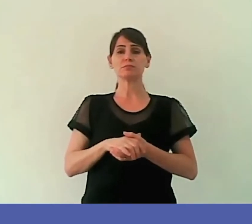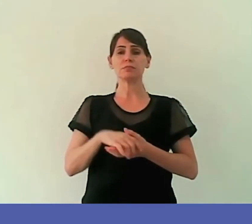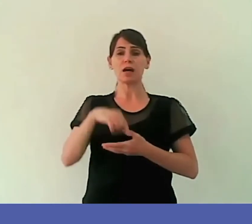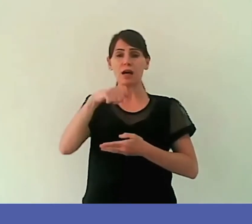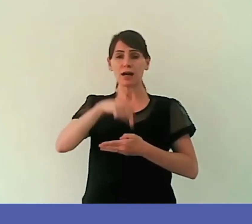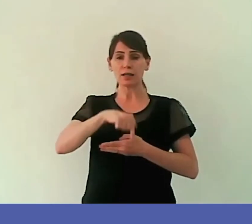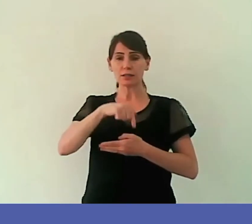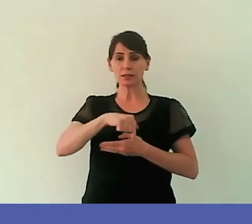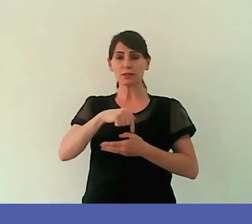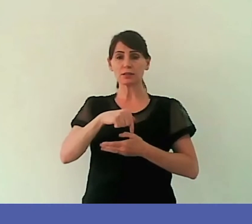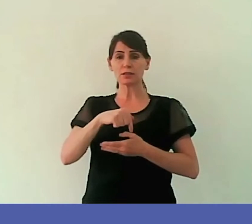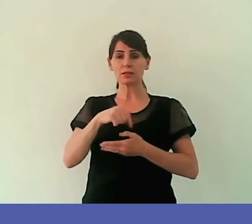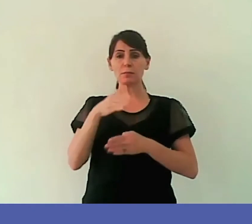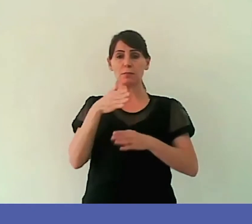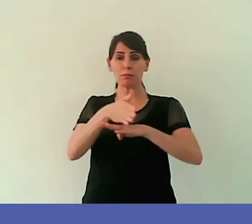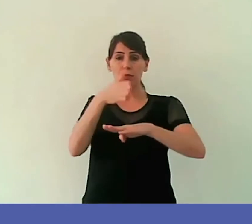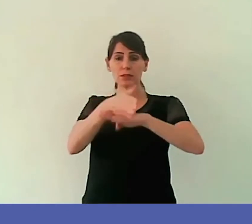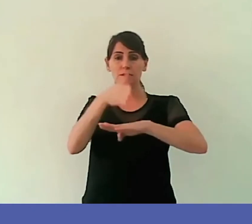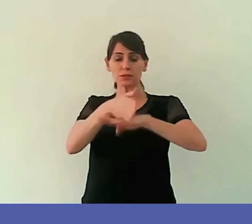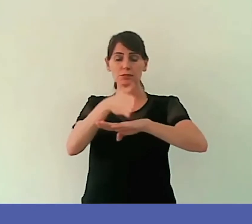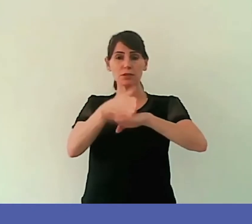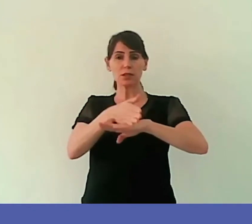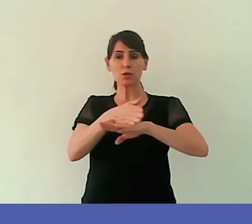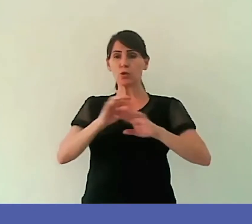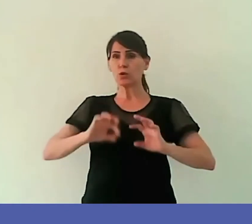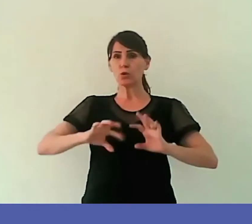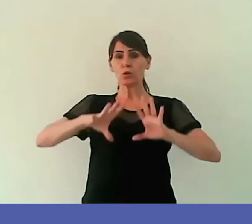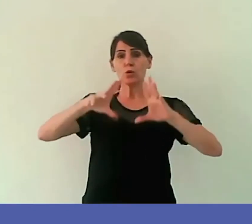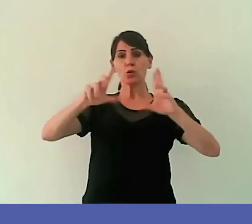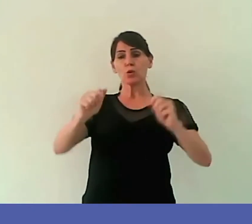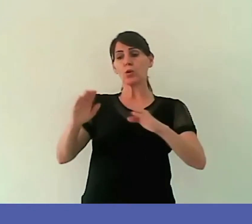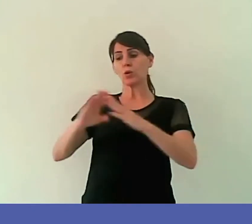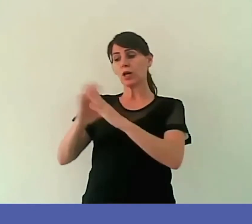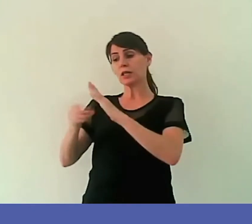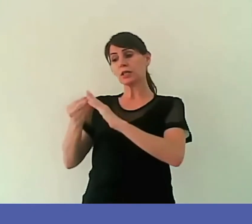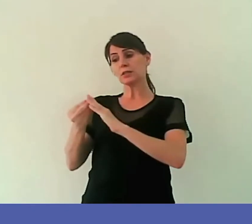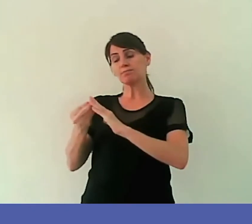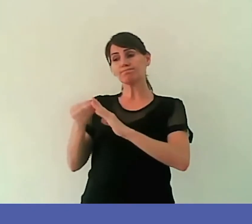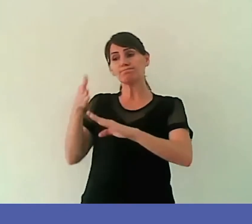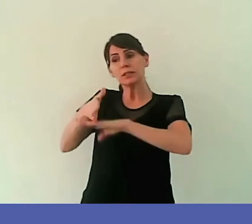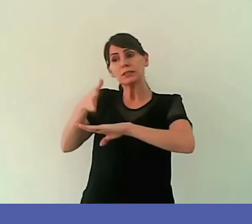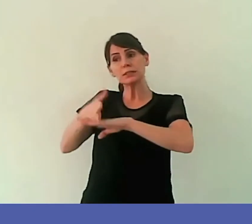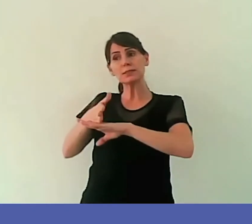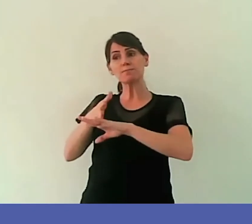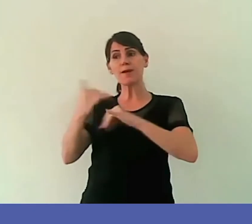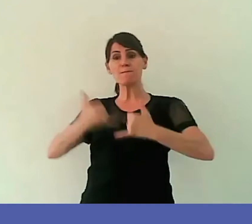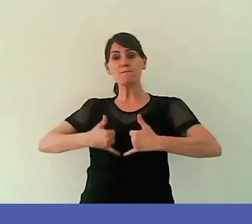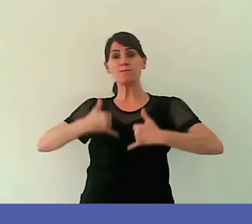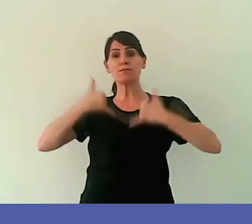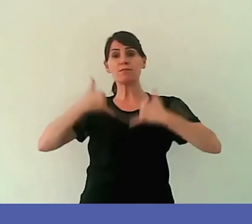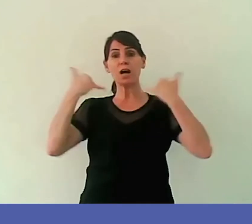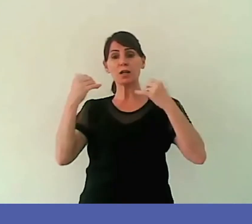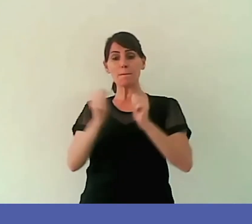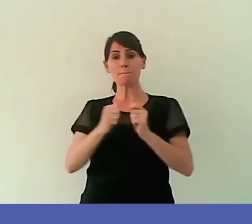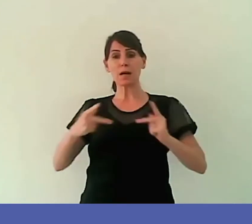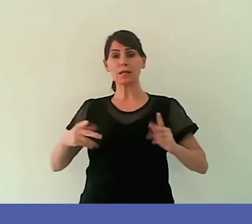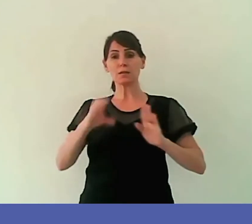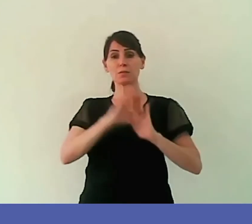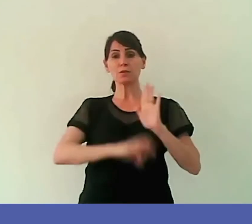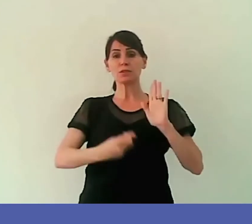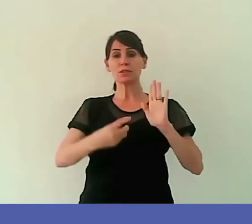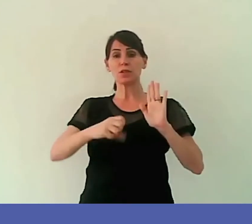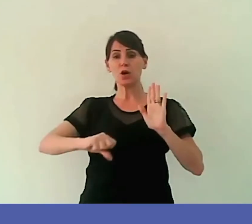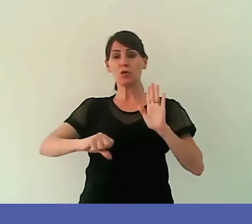participarão, não todos da igreja. Essas bodas de Apocalipse 19